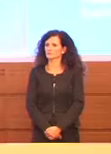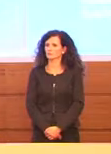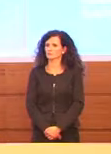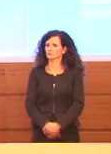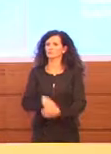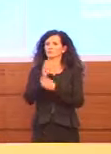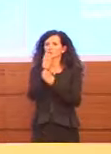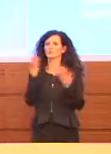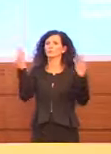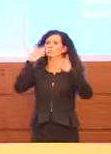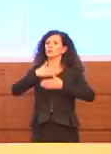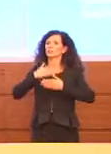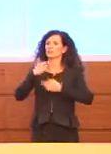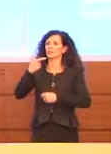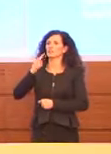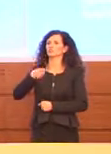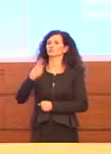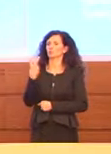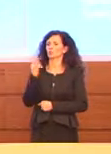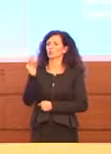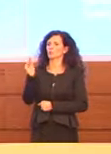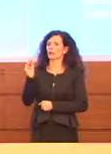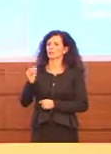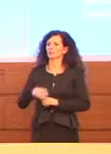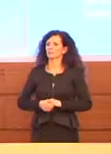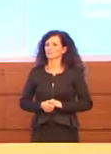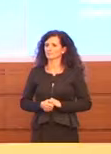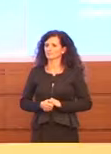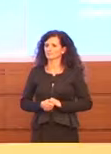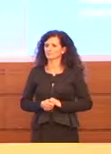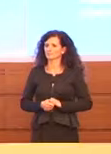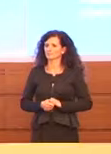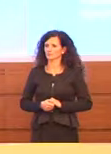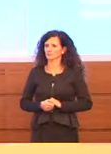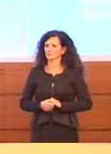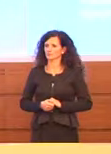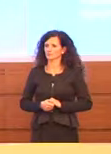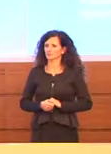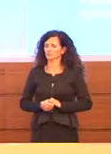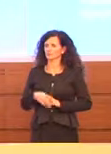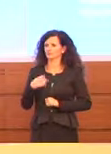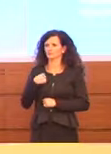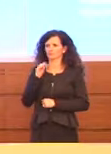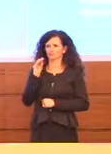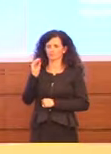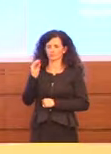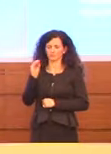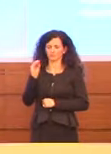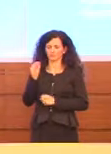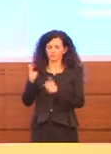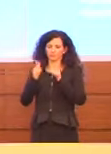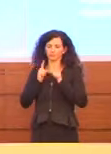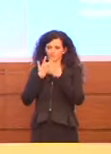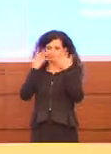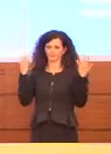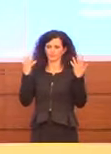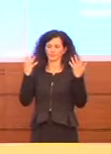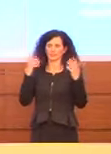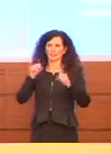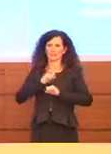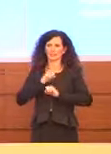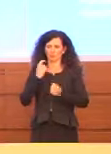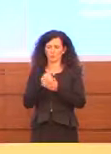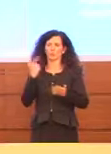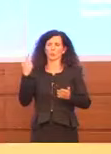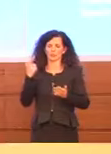buonasera daniele petraroli tg2 io volevo capire una cosa che credo sia fondamentale poi per la fase 2 l'ho già chiesta